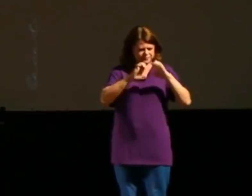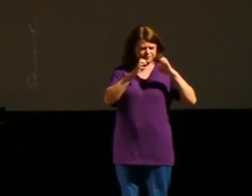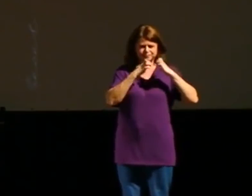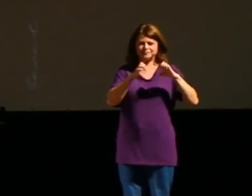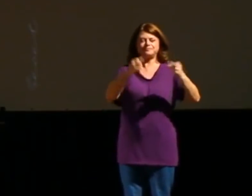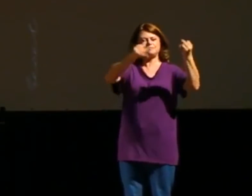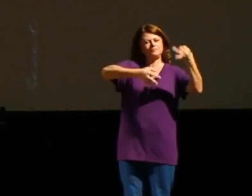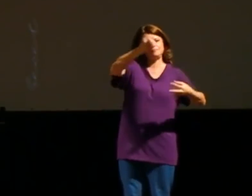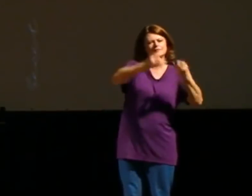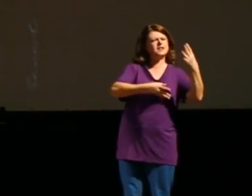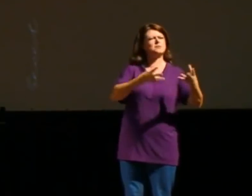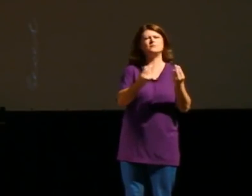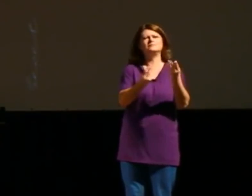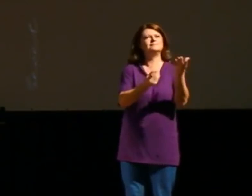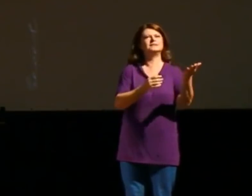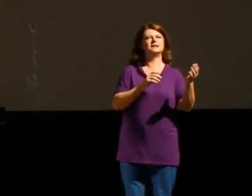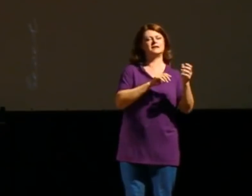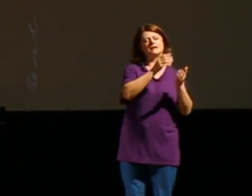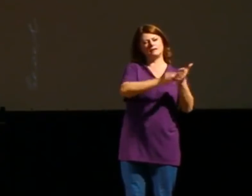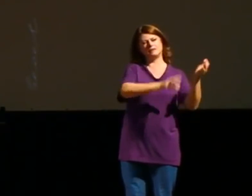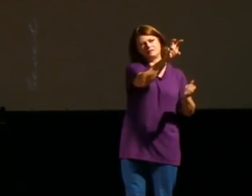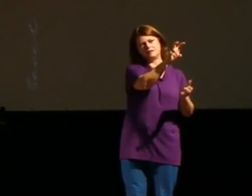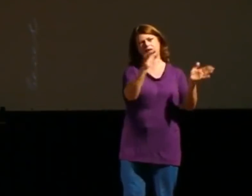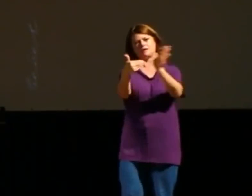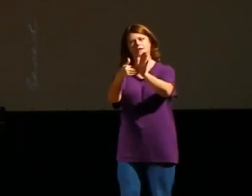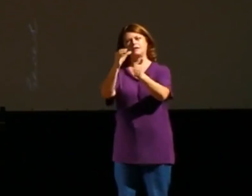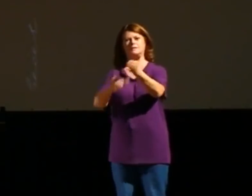5 a capítulo 7 de Mateus, nós temos